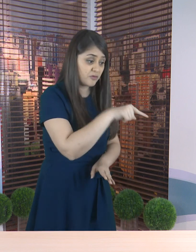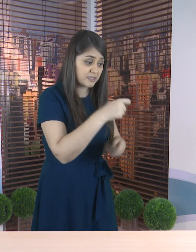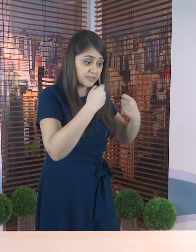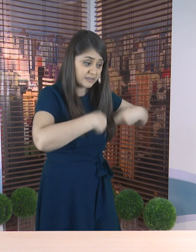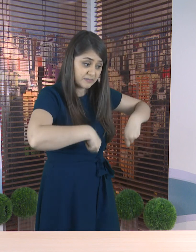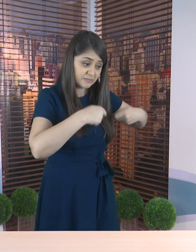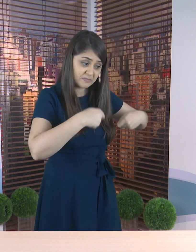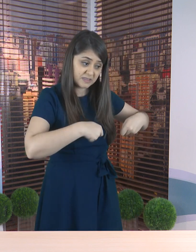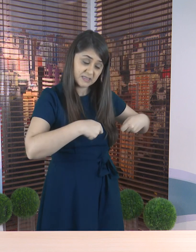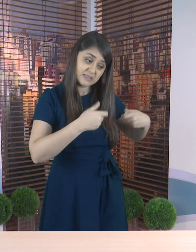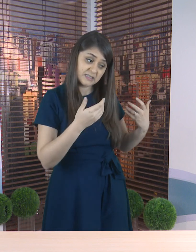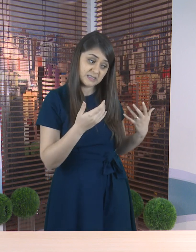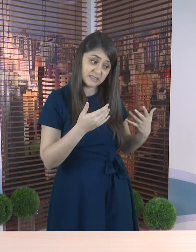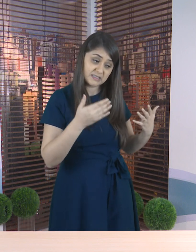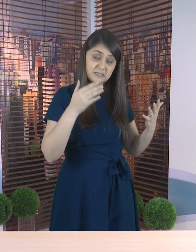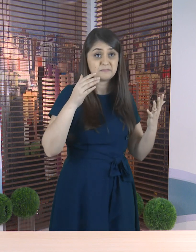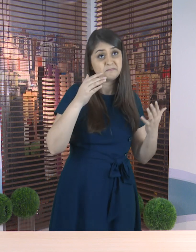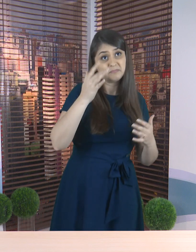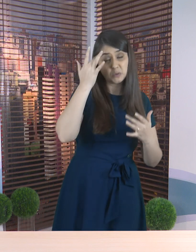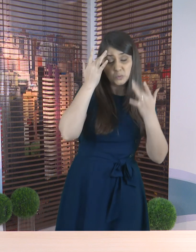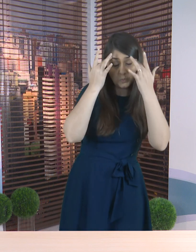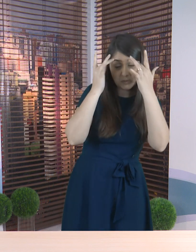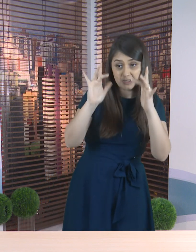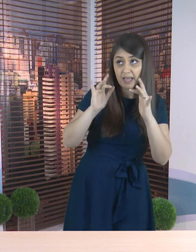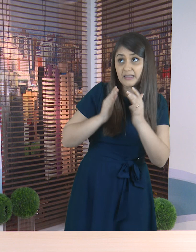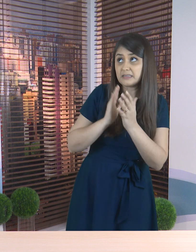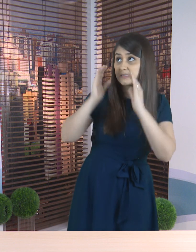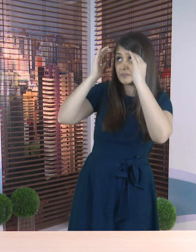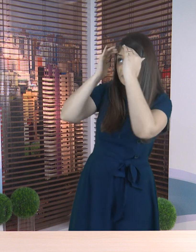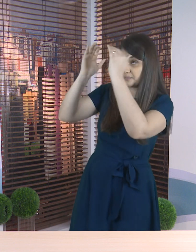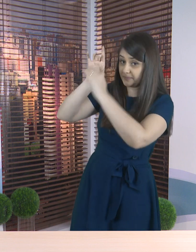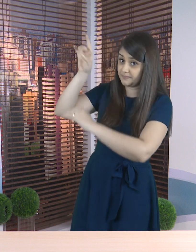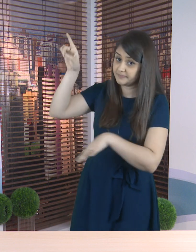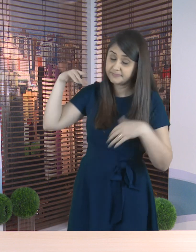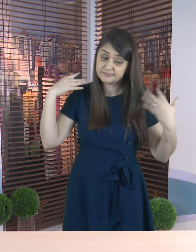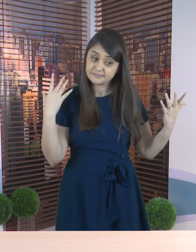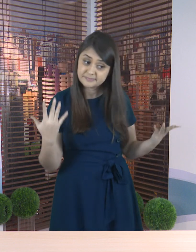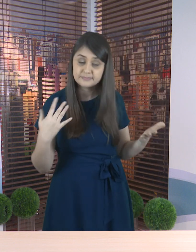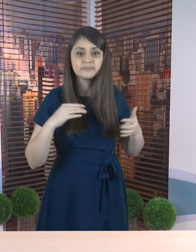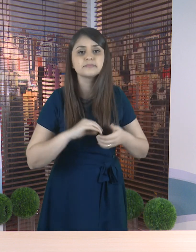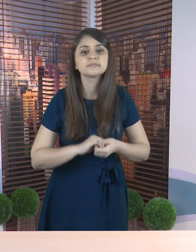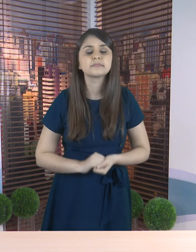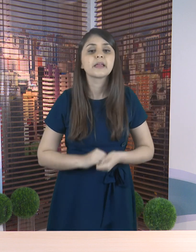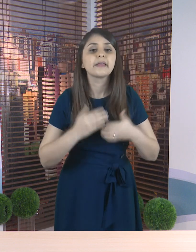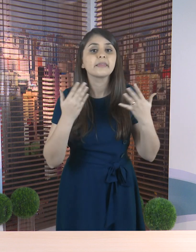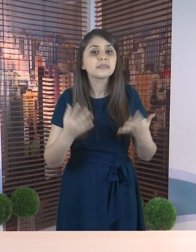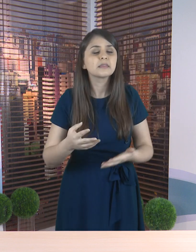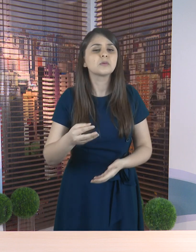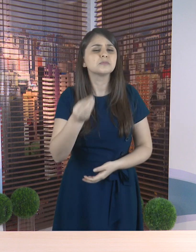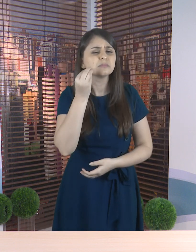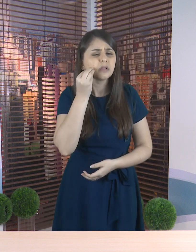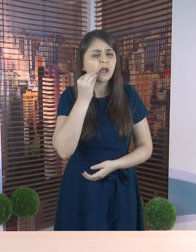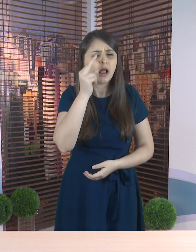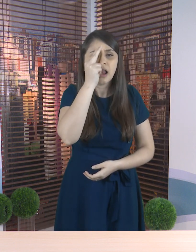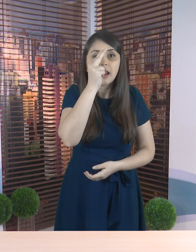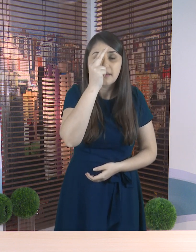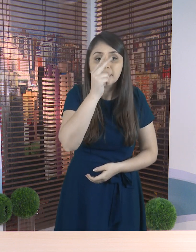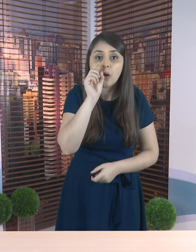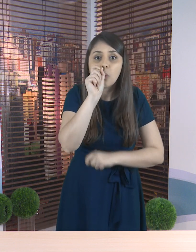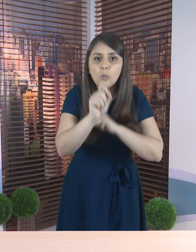se mostra sábio quando aflige o pecador. Então, em primeiro lugar, Deus é grande